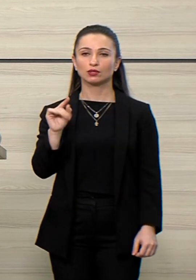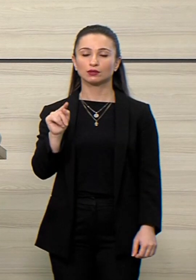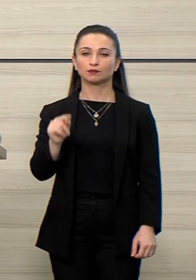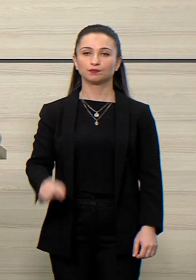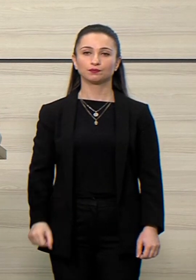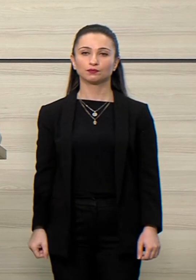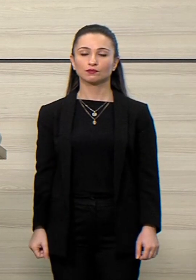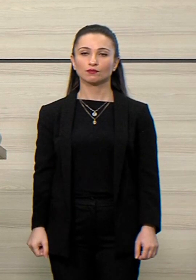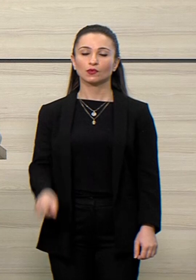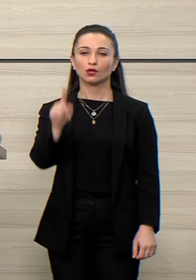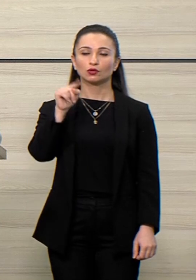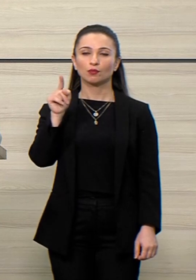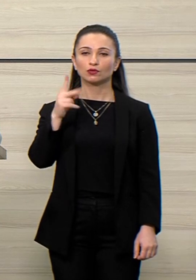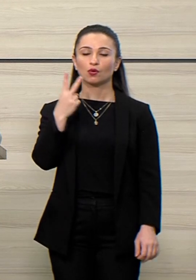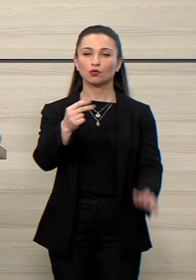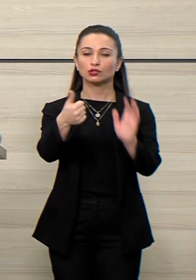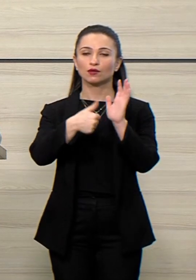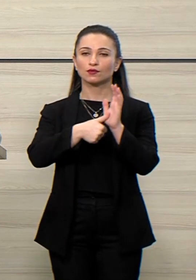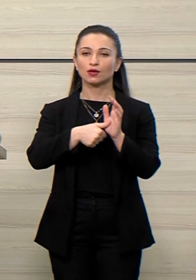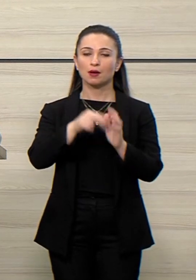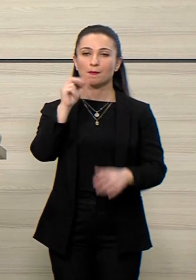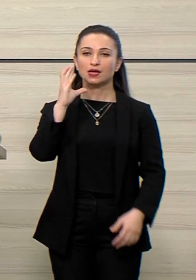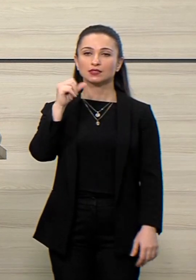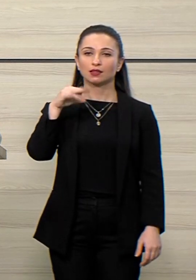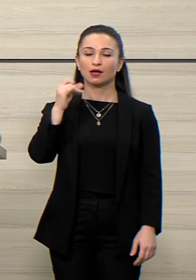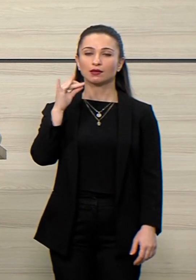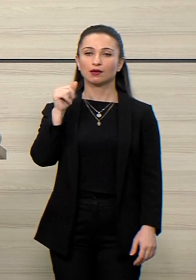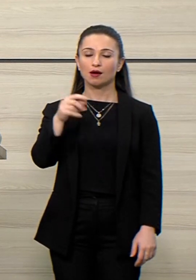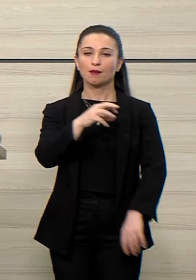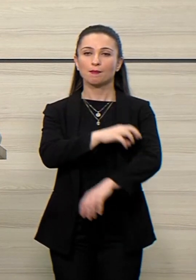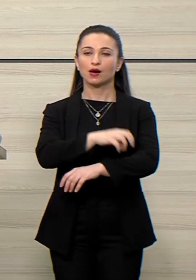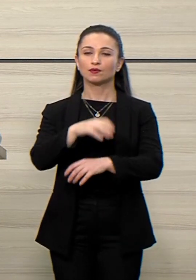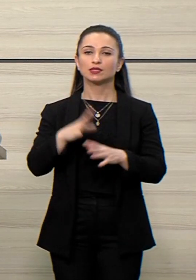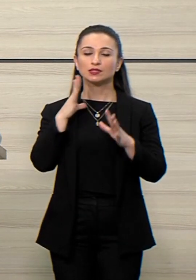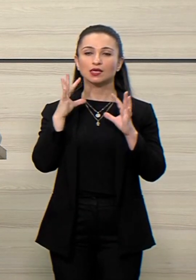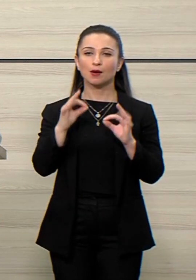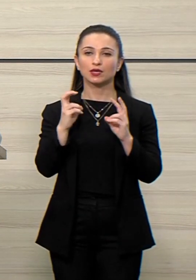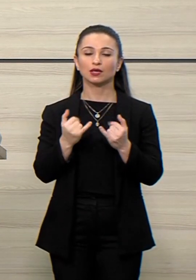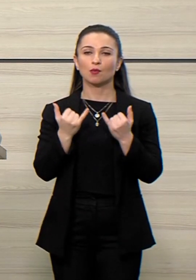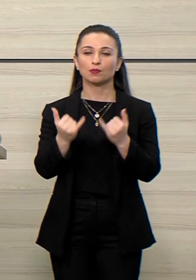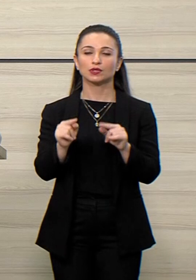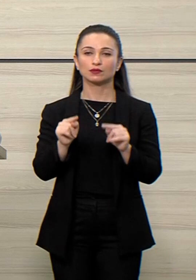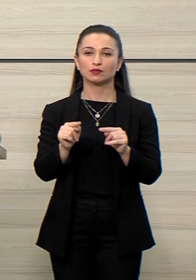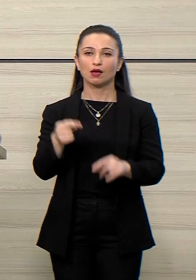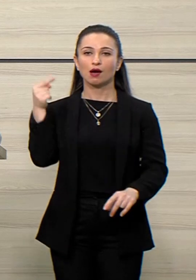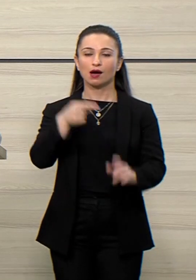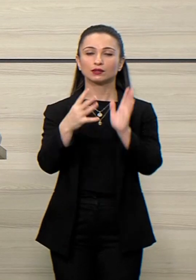0.28%. ნომერი 26 ეკა ბასილაია, პარტია სამართლიანობისათვის,